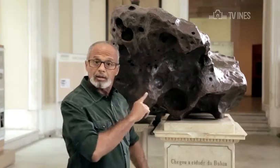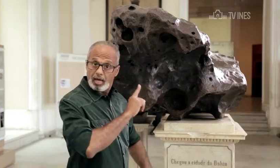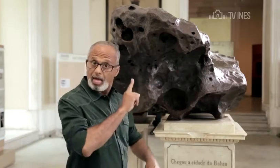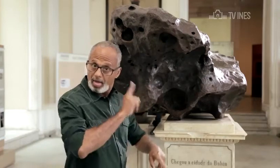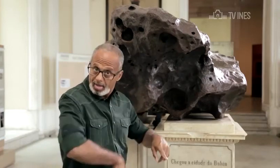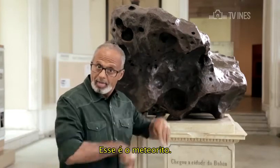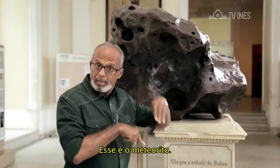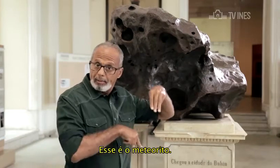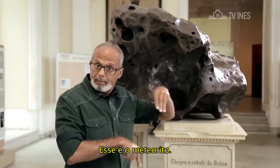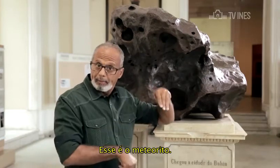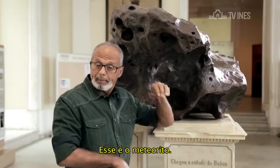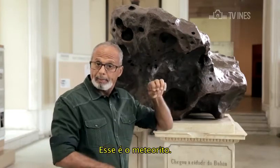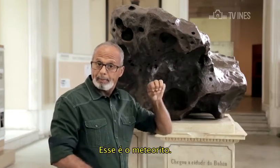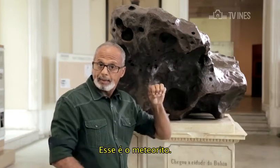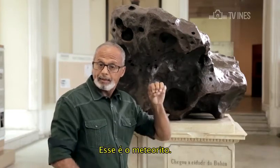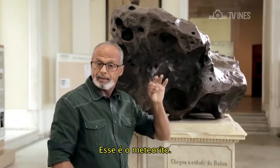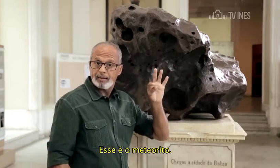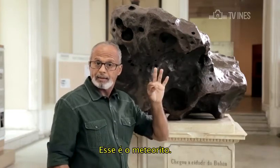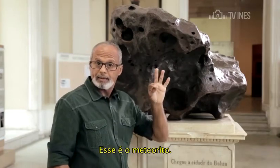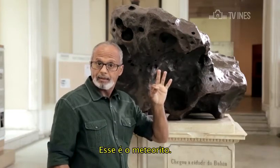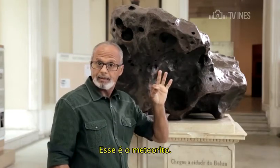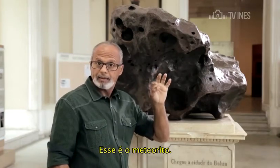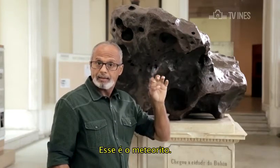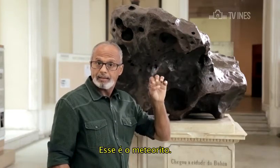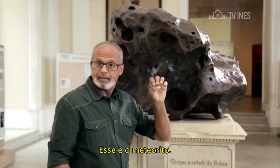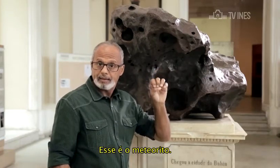Esse é o meteorito.